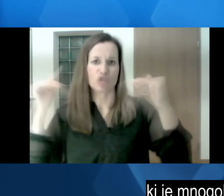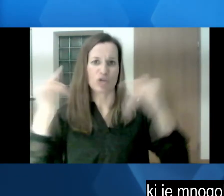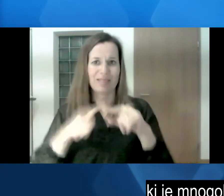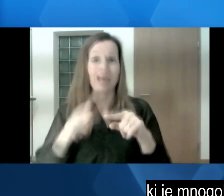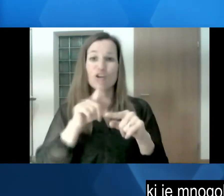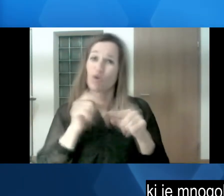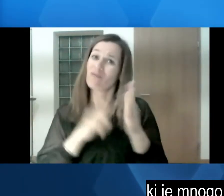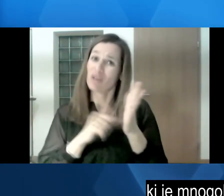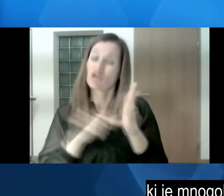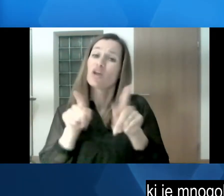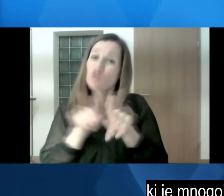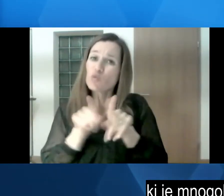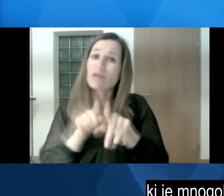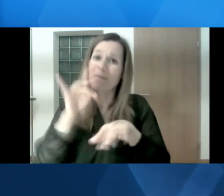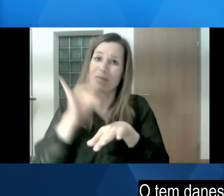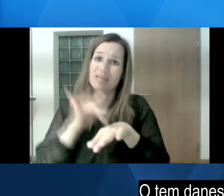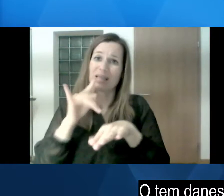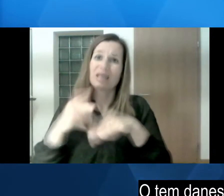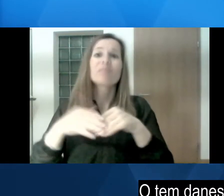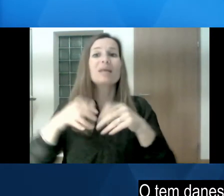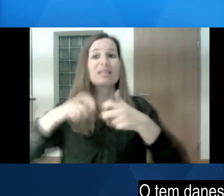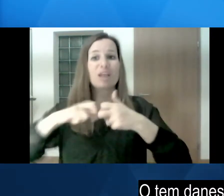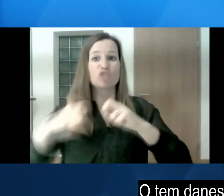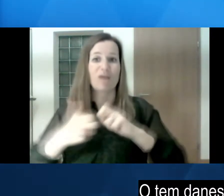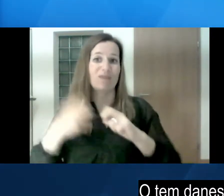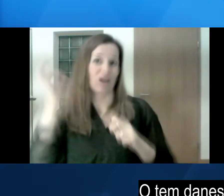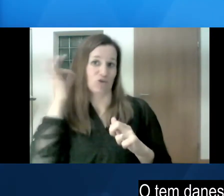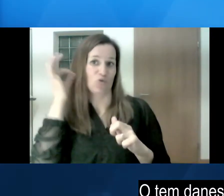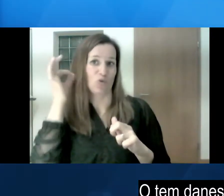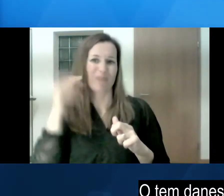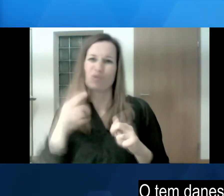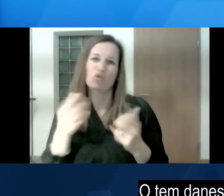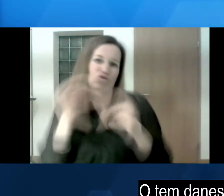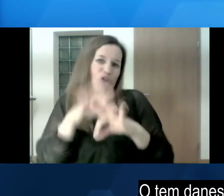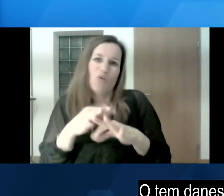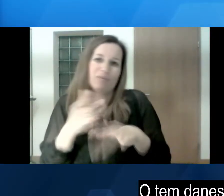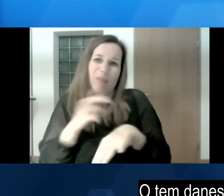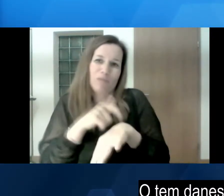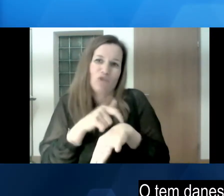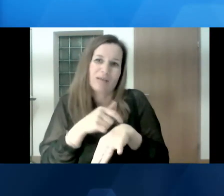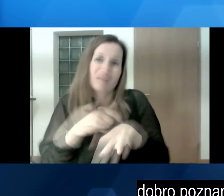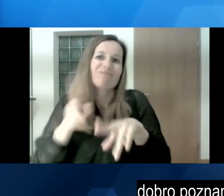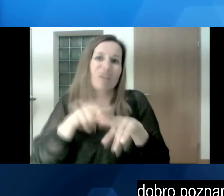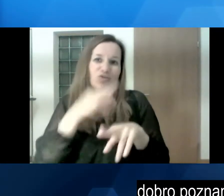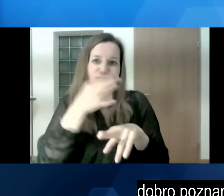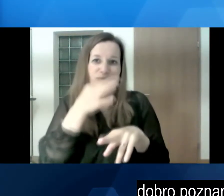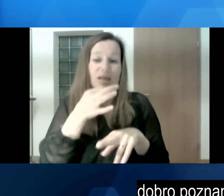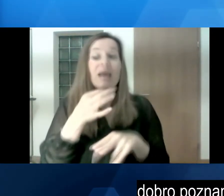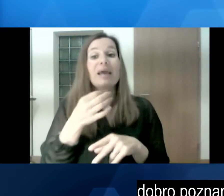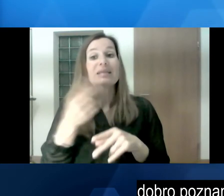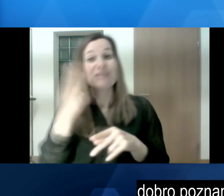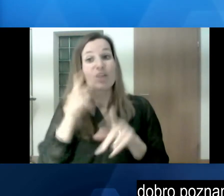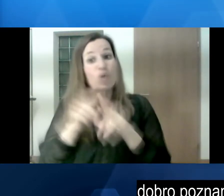prizadet pri težavah s sluhom, o tem danes žal nimamo časa govoriti, in pa seveda notranje uho, dobro